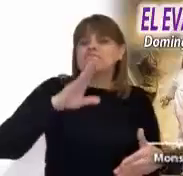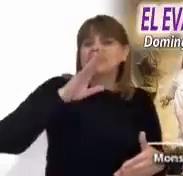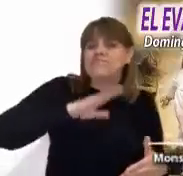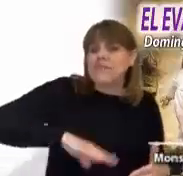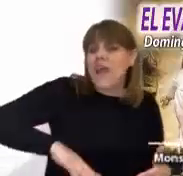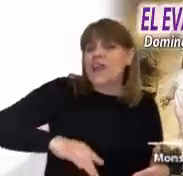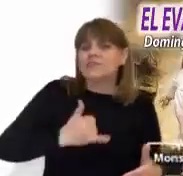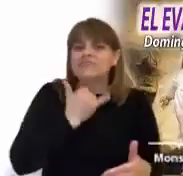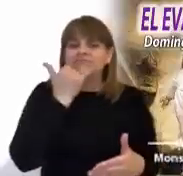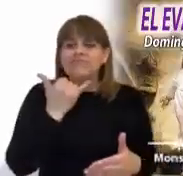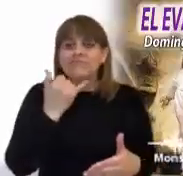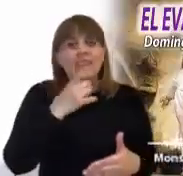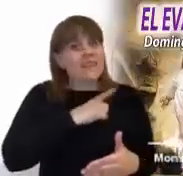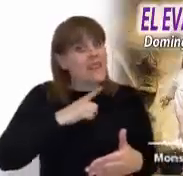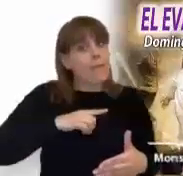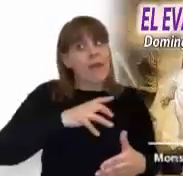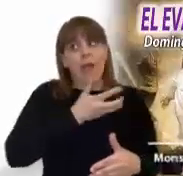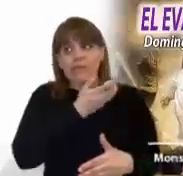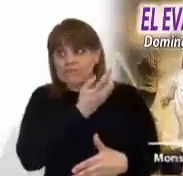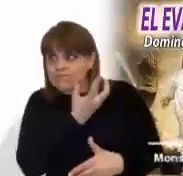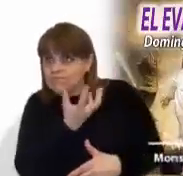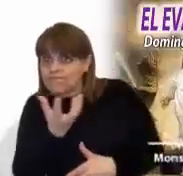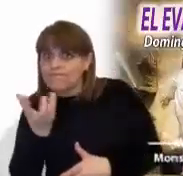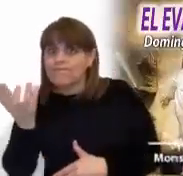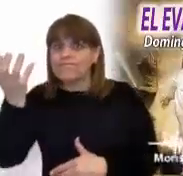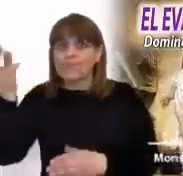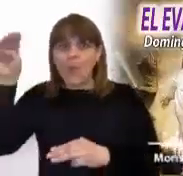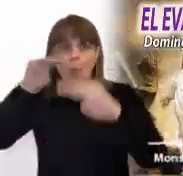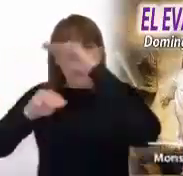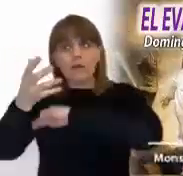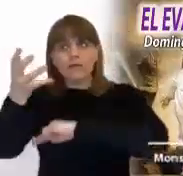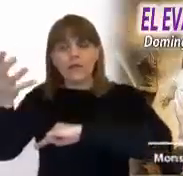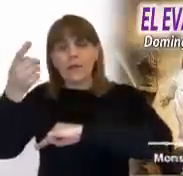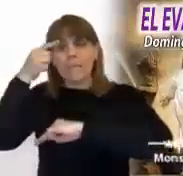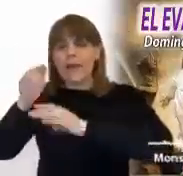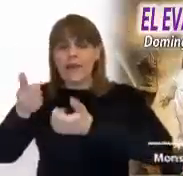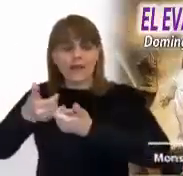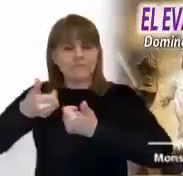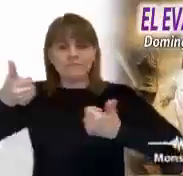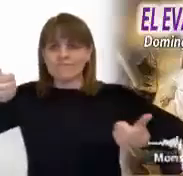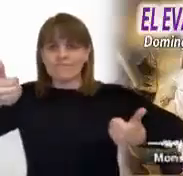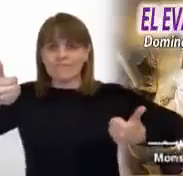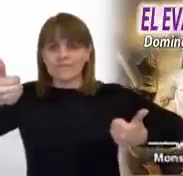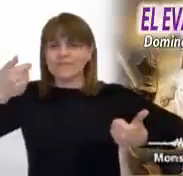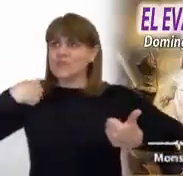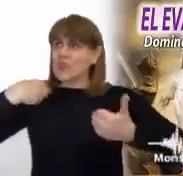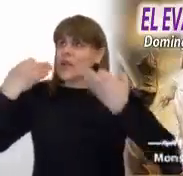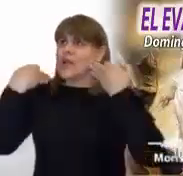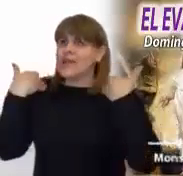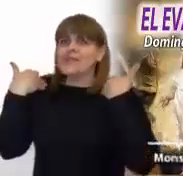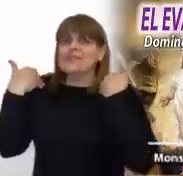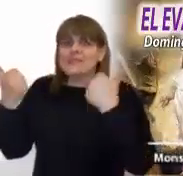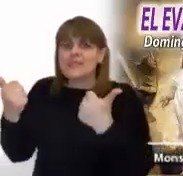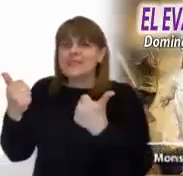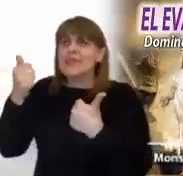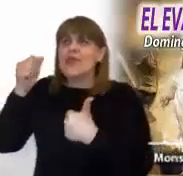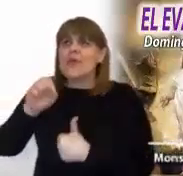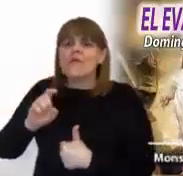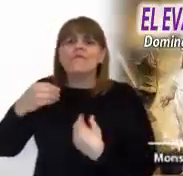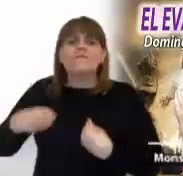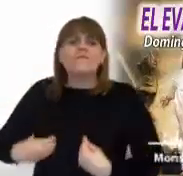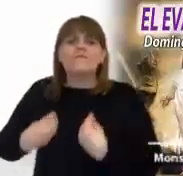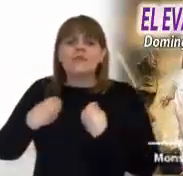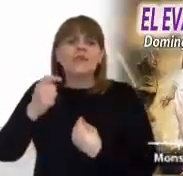vista, hay que despejar los ojos y el corazón de los bienes materiales para poder entender el sentido de la